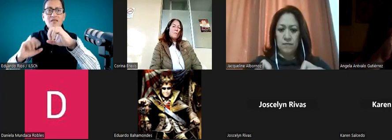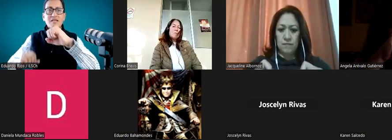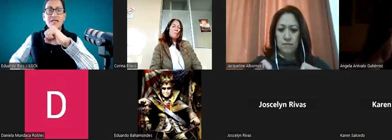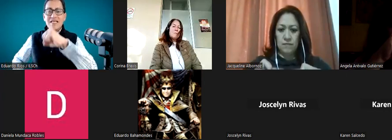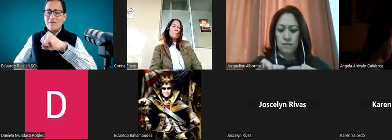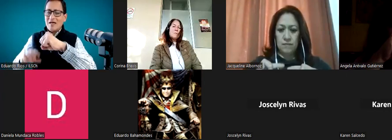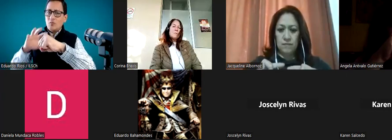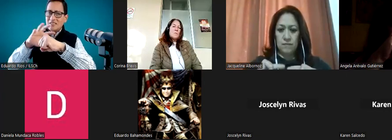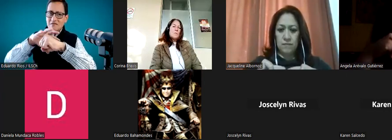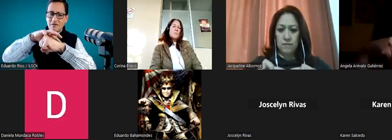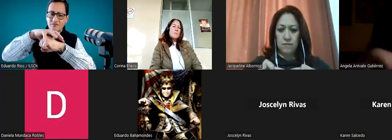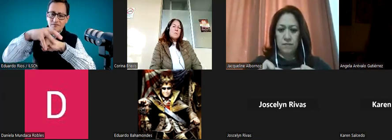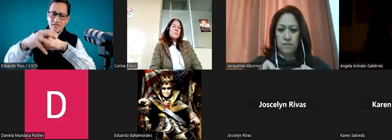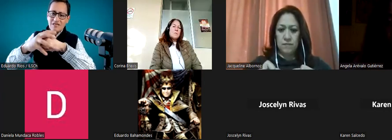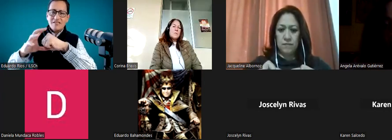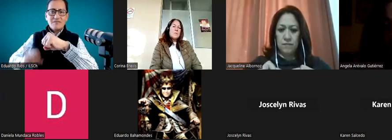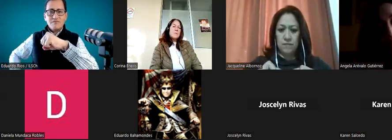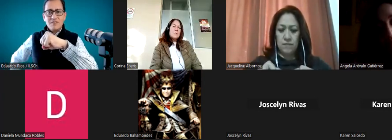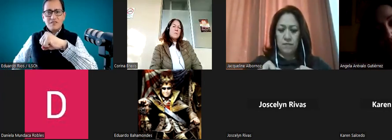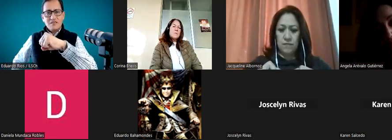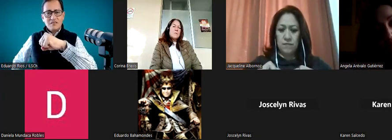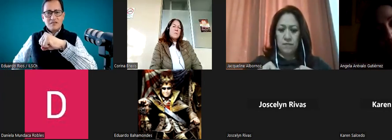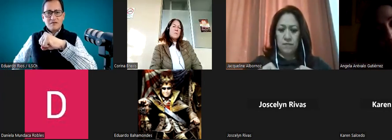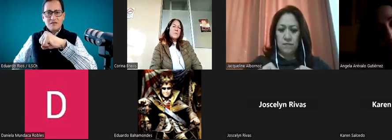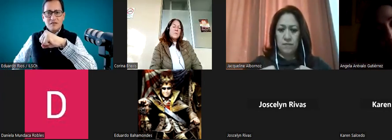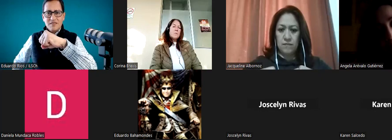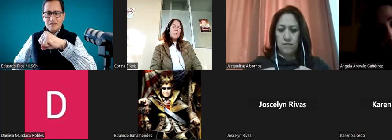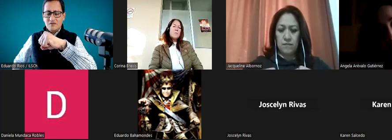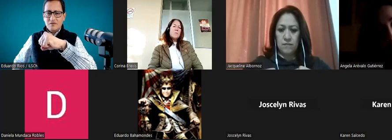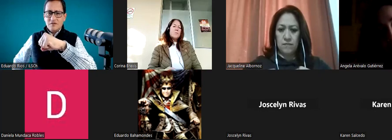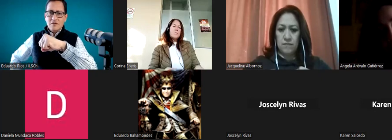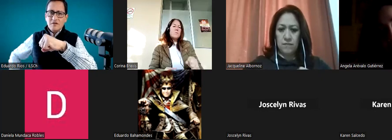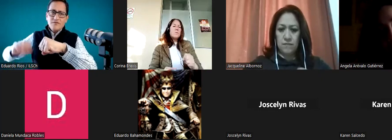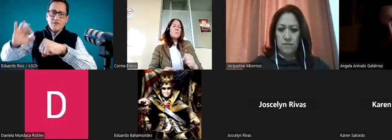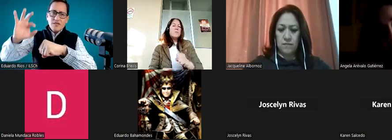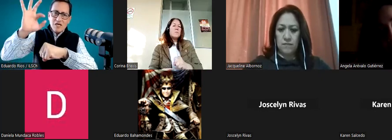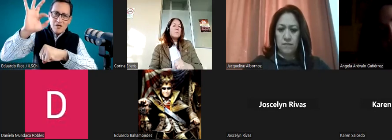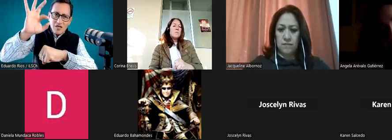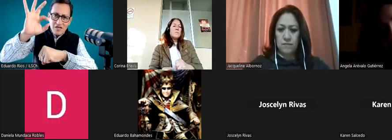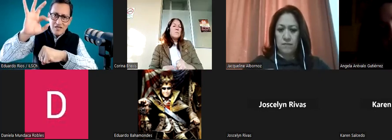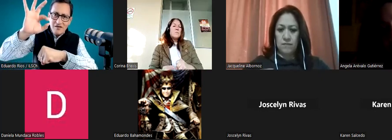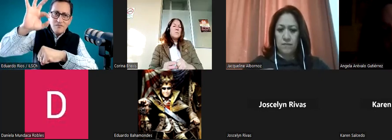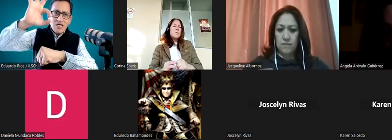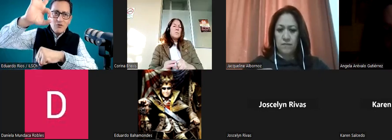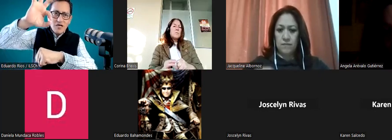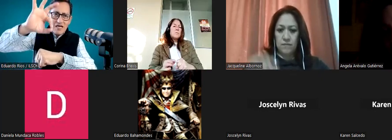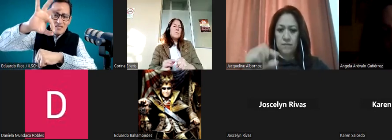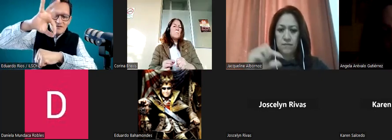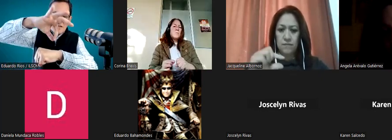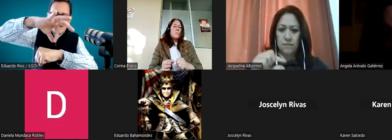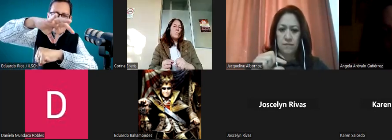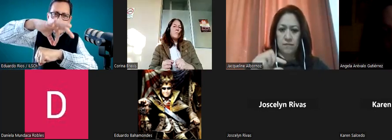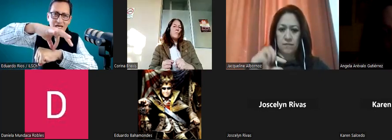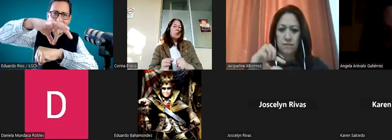a convertir en esta mano pasiva. Este va a ser el pancito. Y con la mano que me queda, voy a dibujar